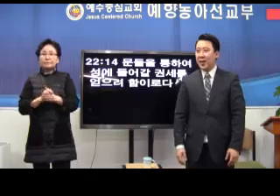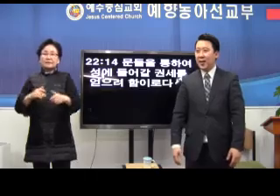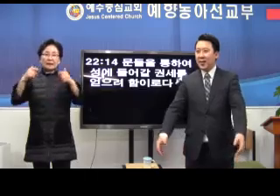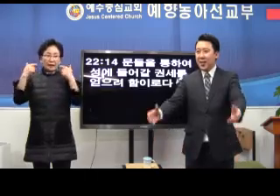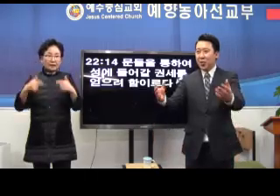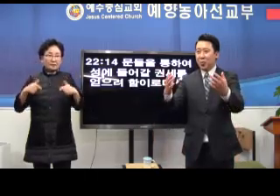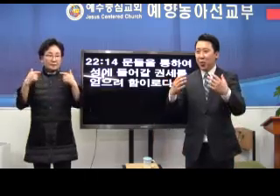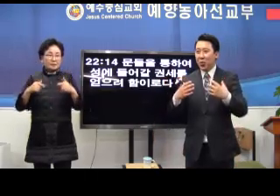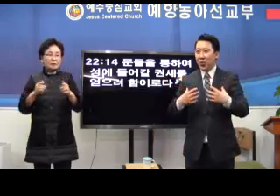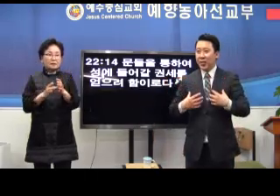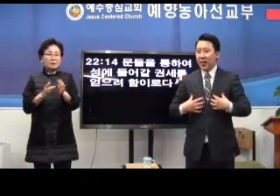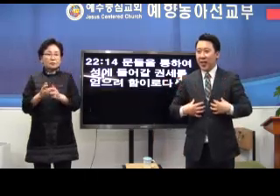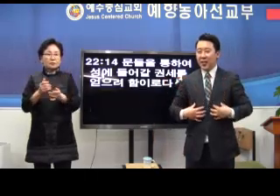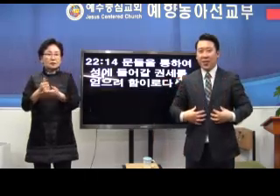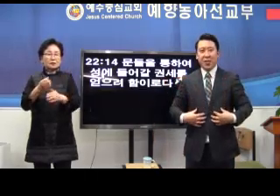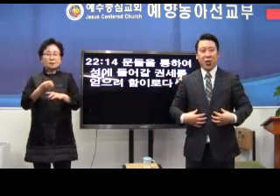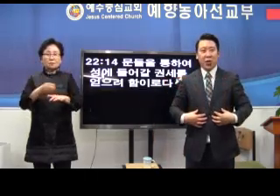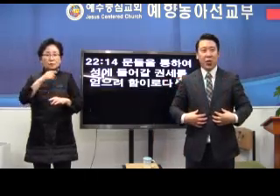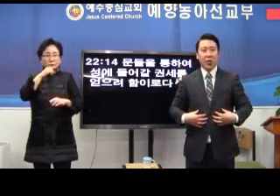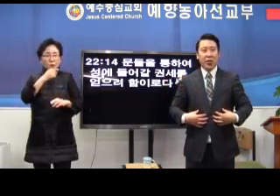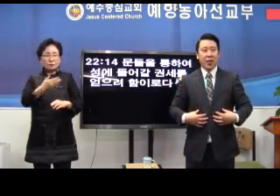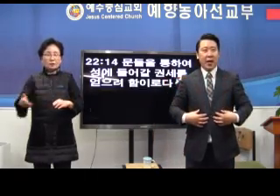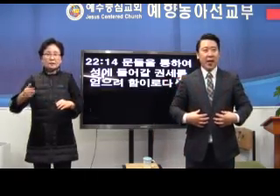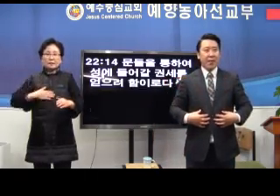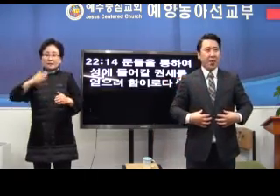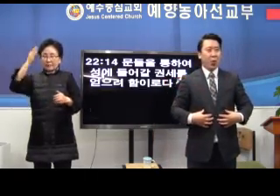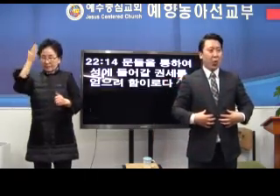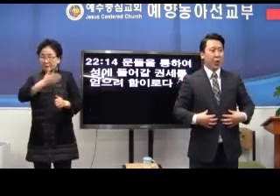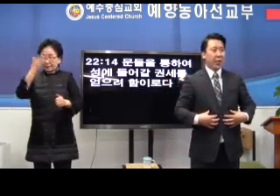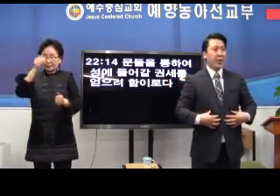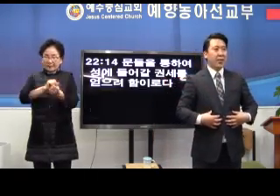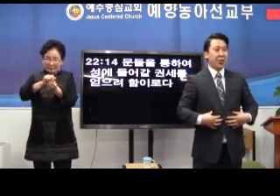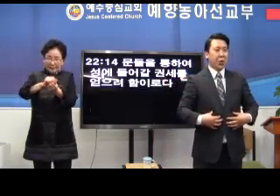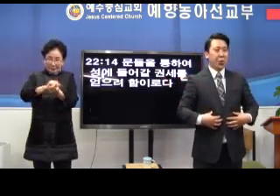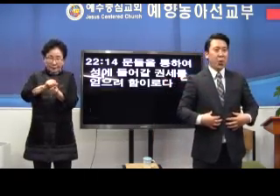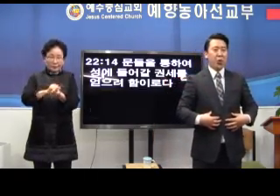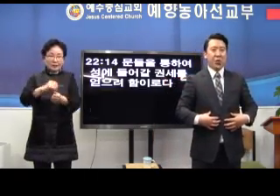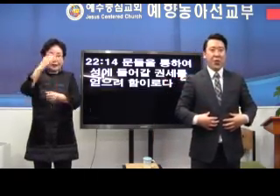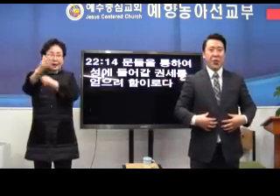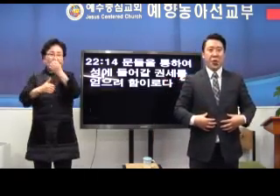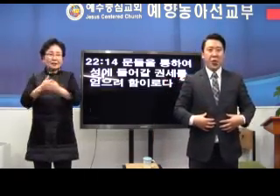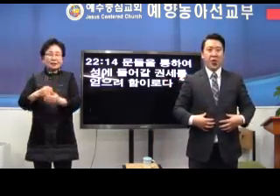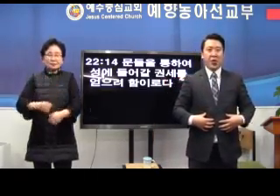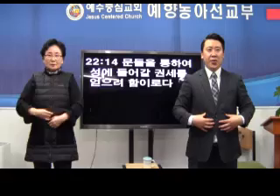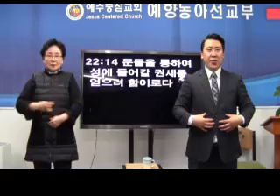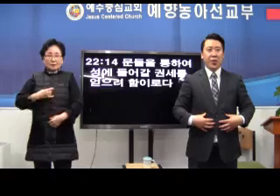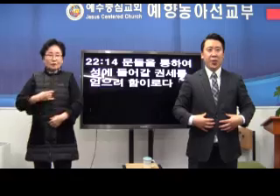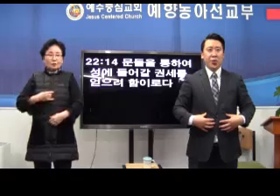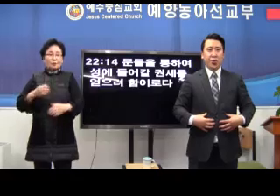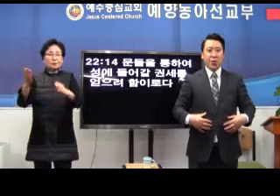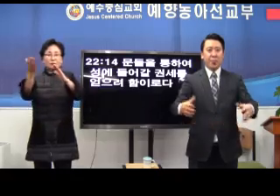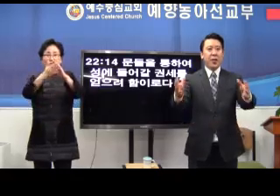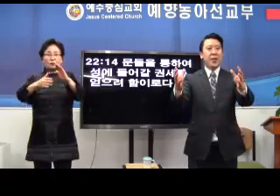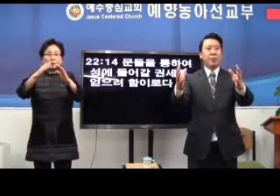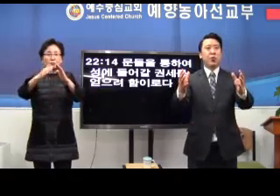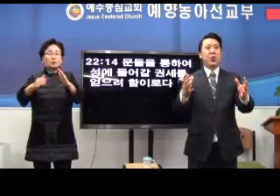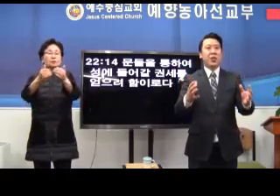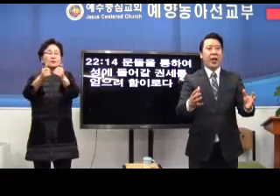날마다 예수 보혈로 나를 깨끗이 해서 하나님의 옳은 의로운 성도들이 되어서 주님 부르실